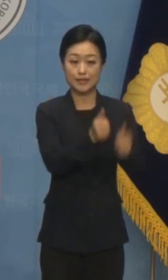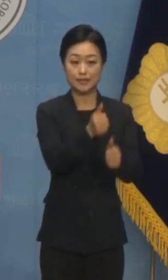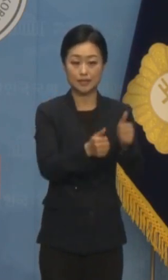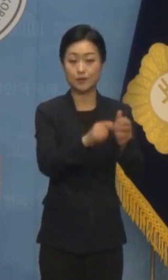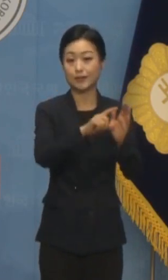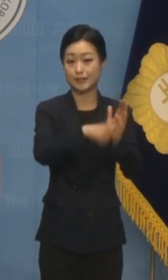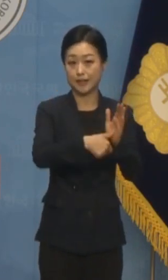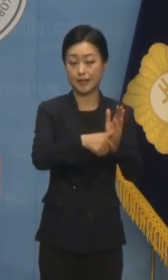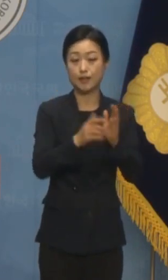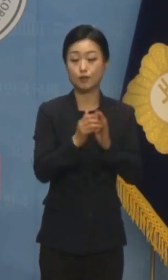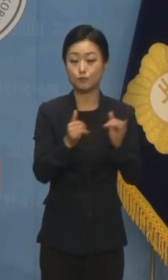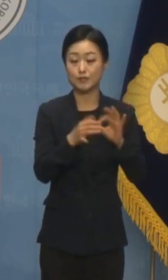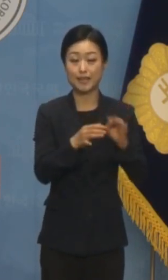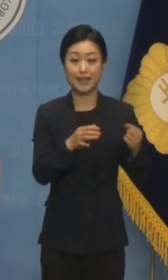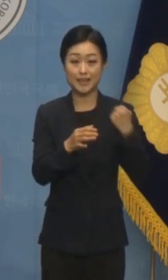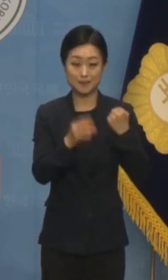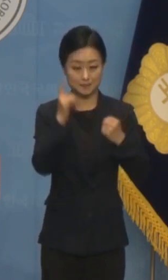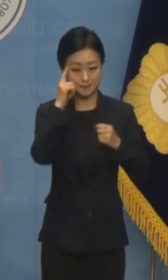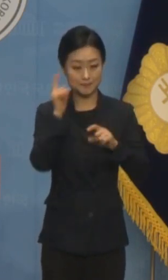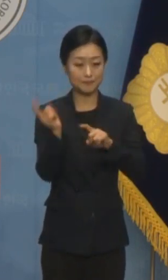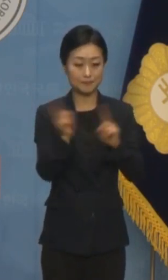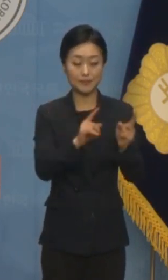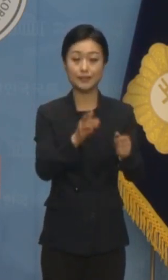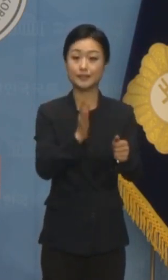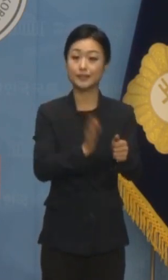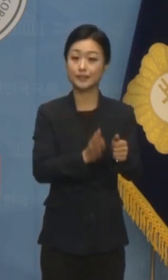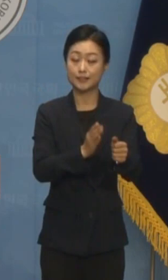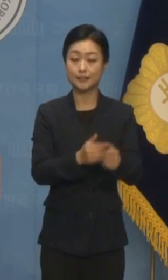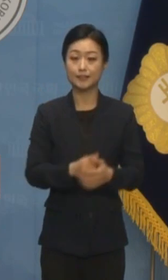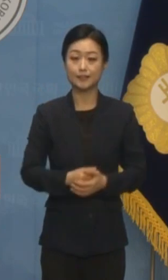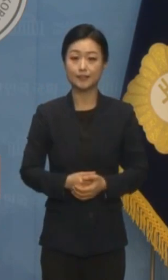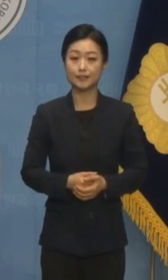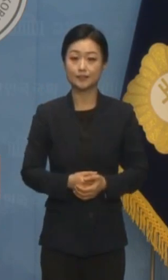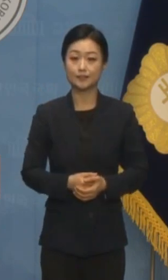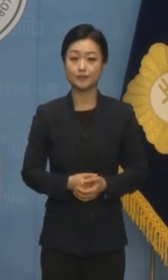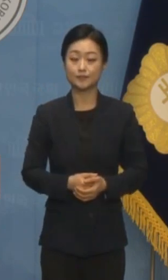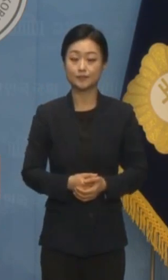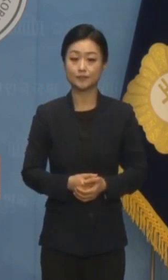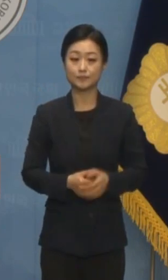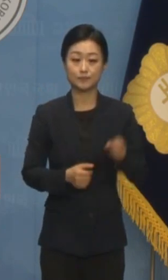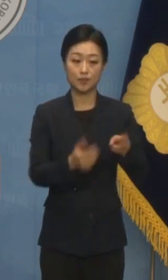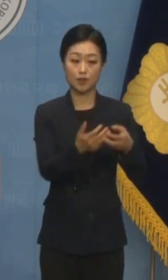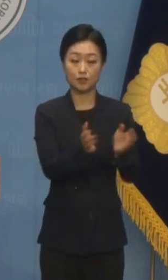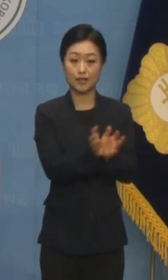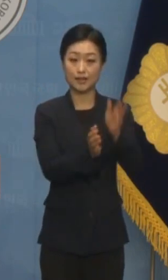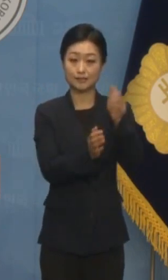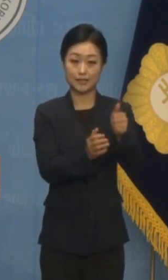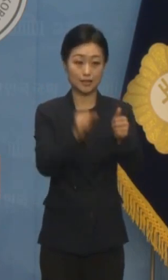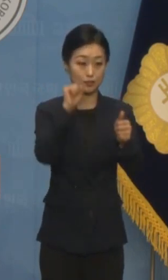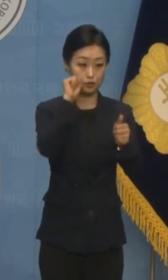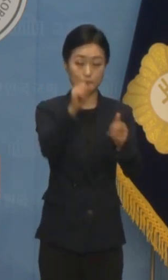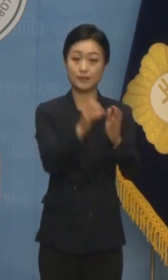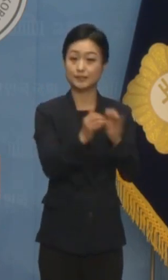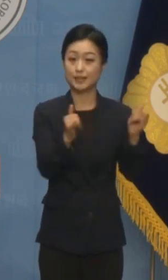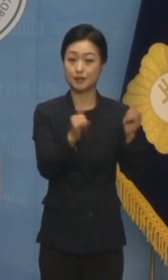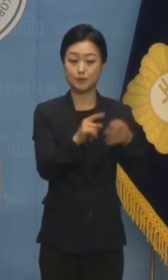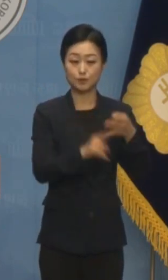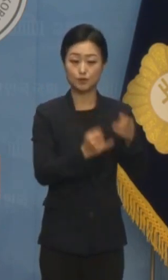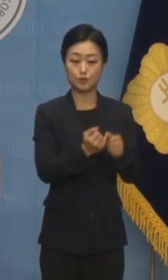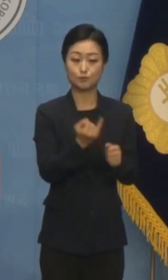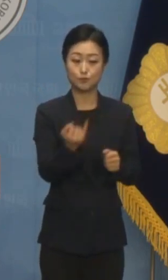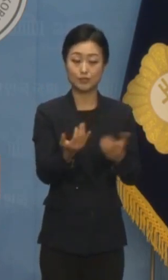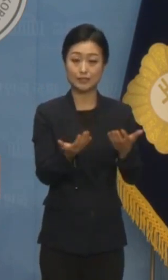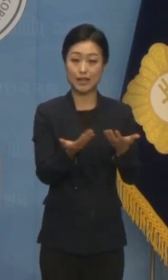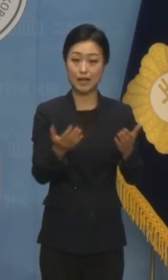와중이라도 국민의힘은 경각심을 갖지 않으면 안 될 것입니다. 여당의 당권 주자들이 나서서 김건희 여사의